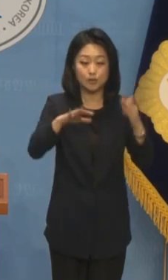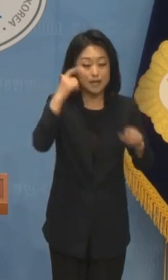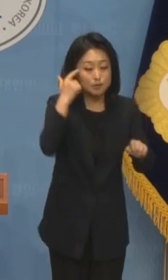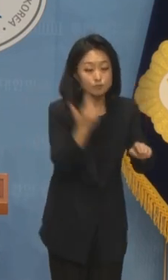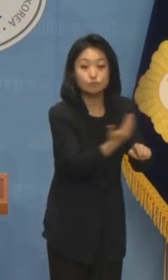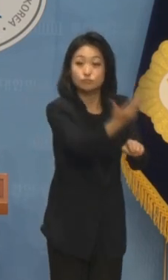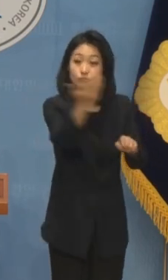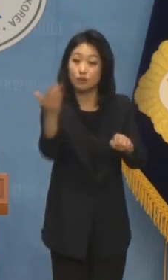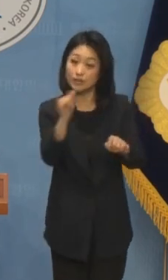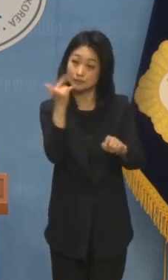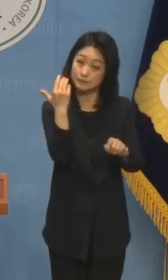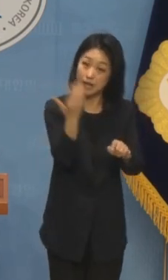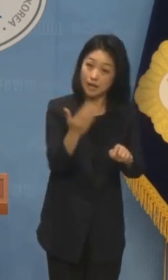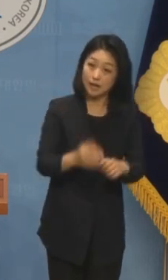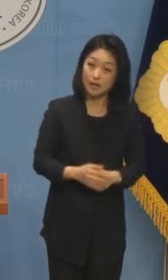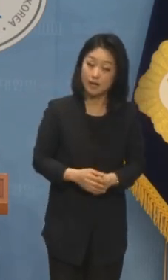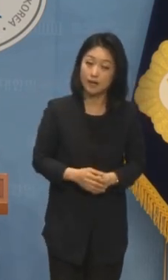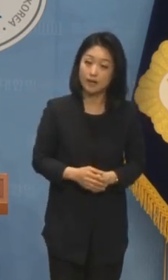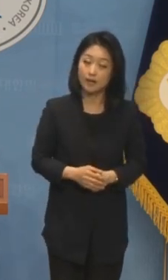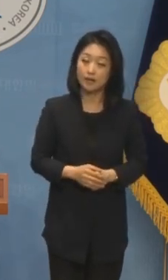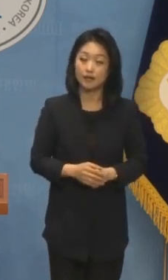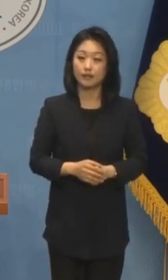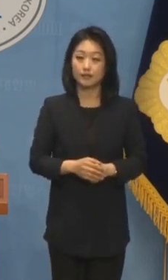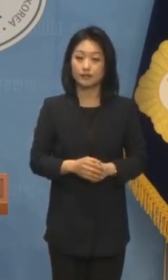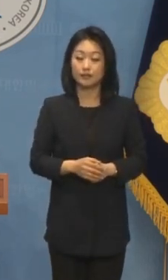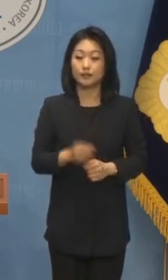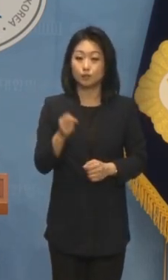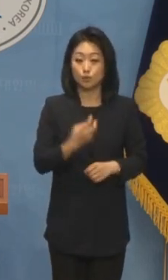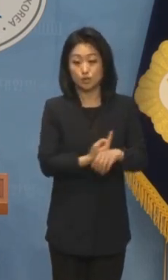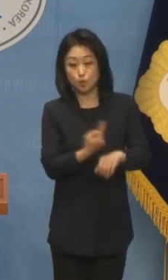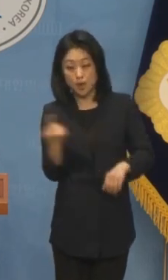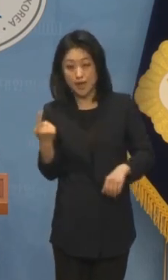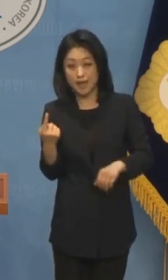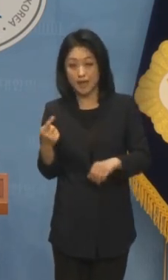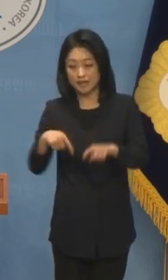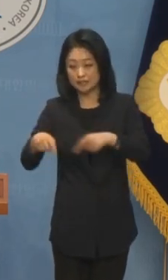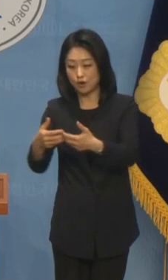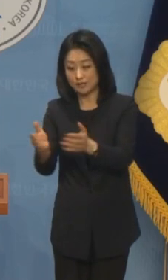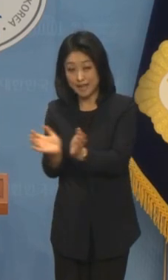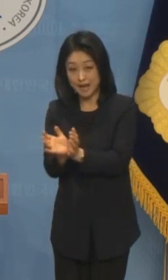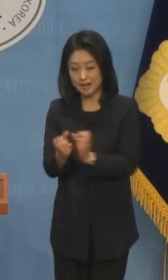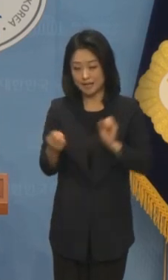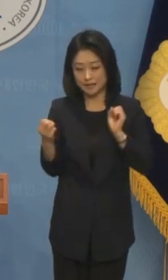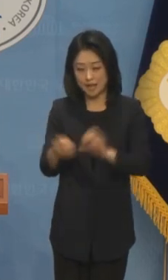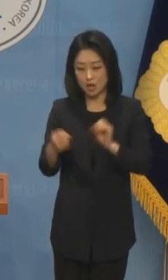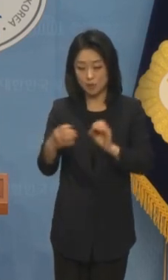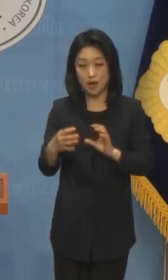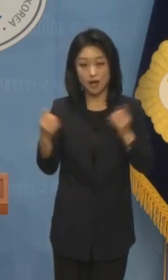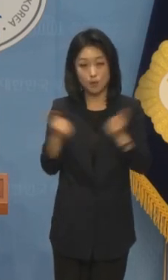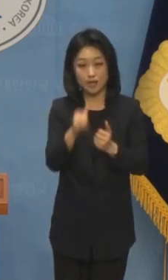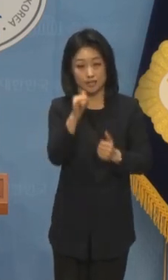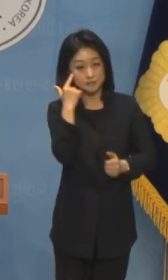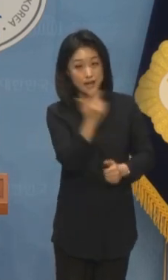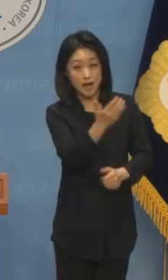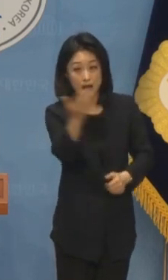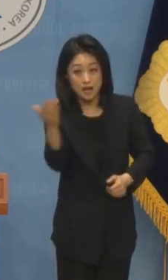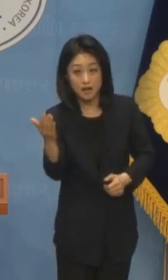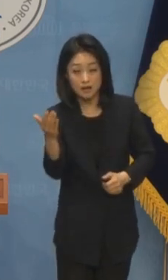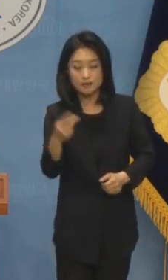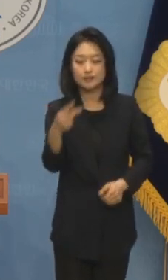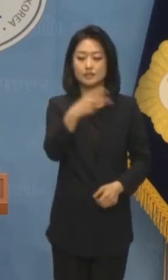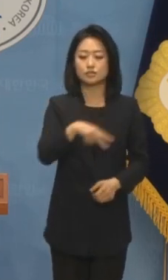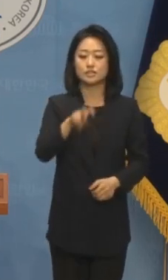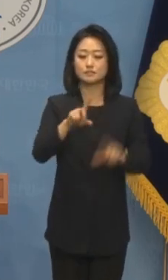수렴의 과정이 있었습니까? 다른 정당 소속 의원들과는 대화와 그리고 논의가 있었습니까?